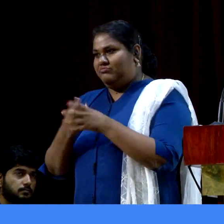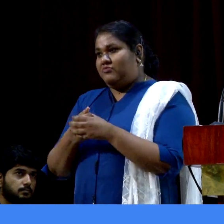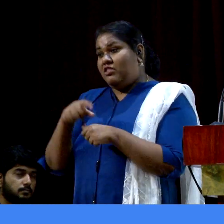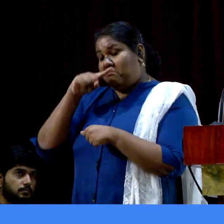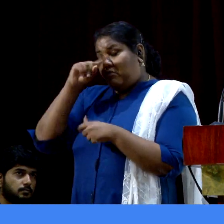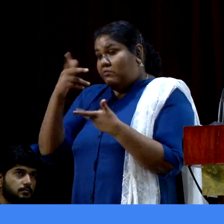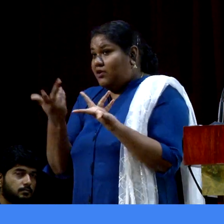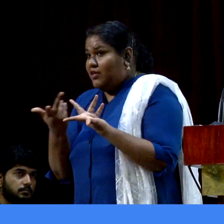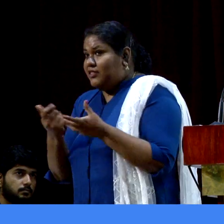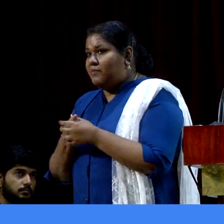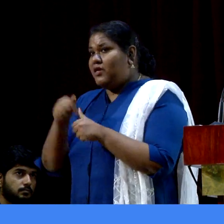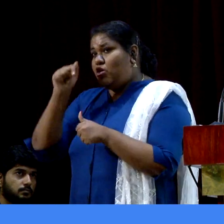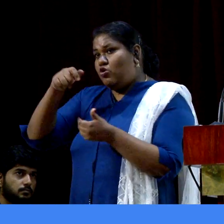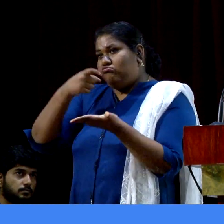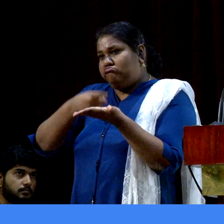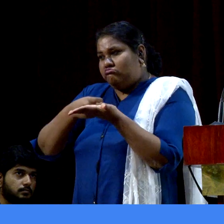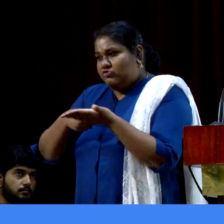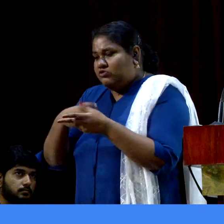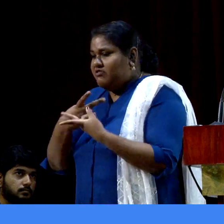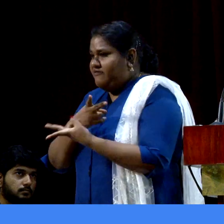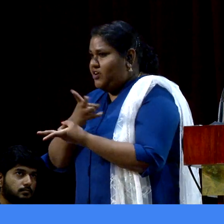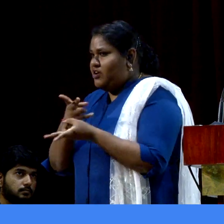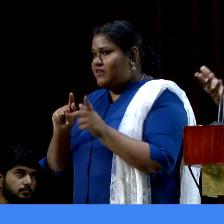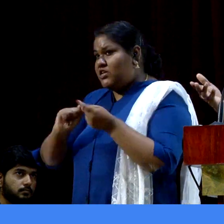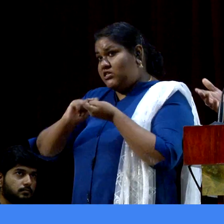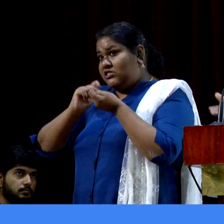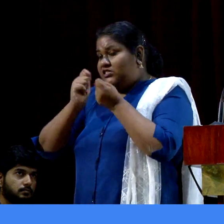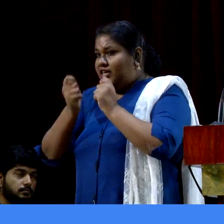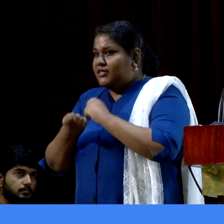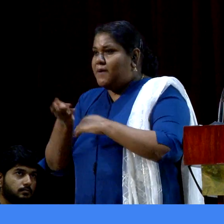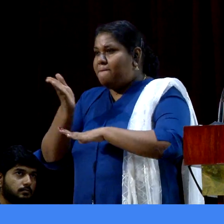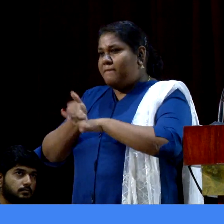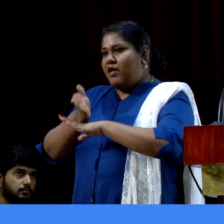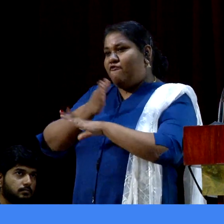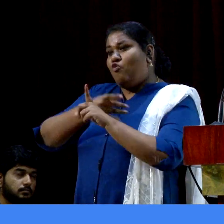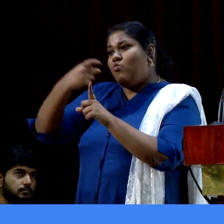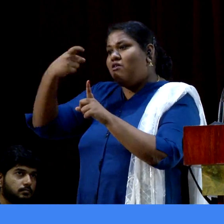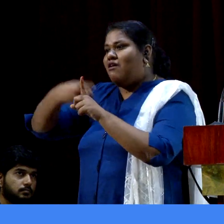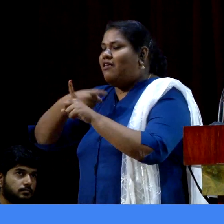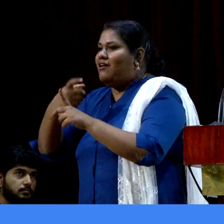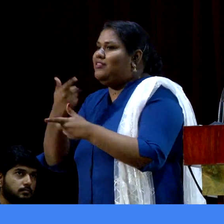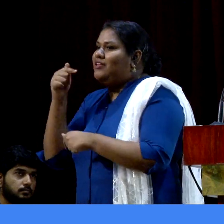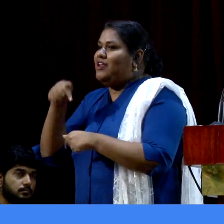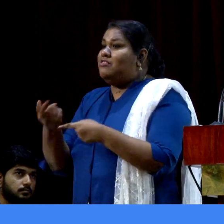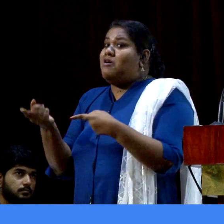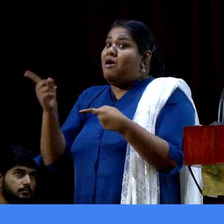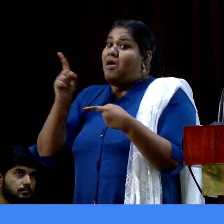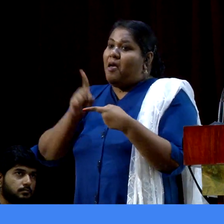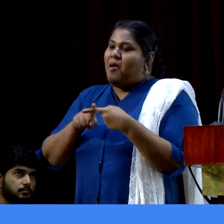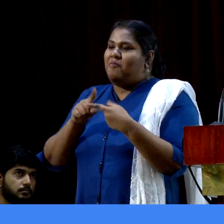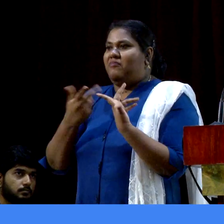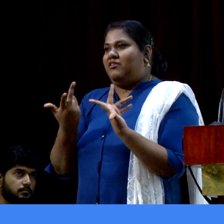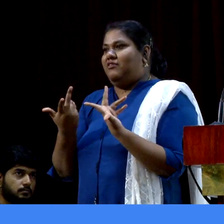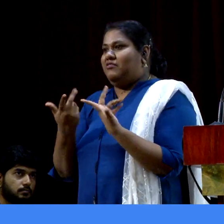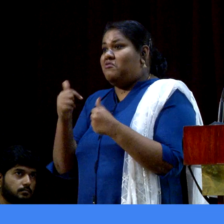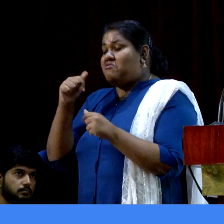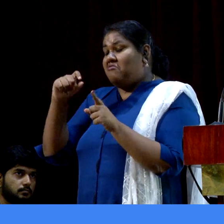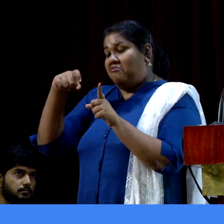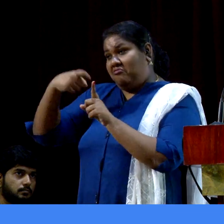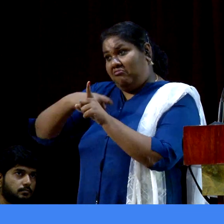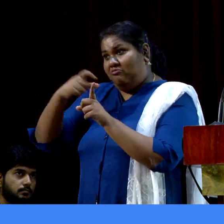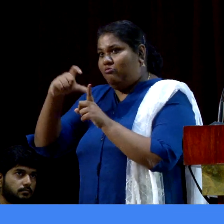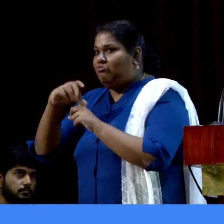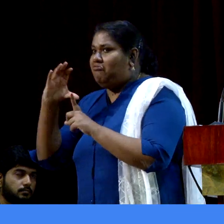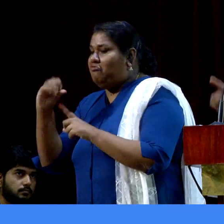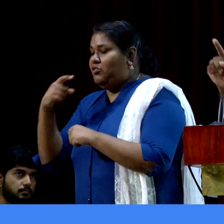அந்த சட்ட திருத்தங்களை எல்லாம் அதற்கு முன்பாகவே இந்த கேரள மண் நிறுவி இருக்கிறது என்பது இந்த மண்ணுக்குரிய பெருமை.